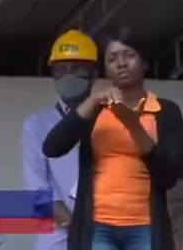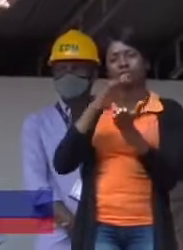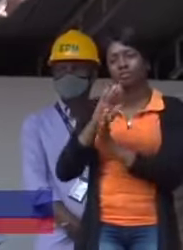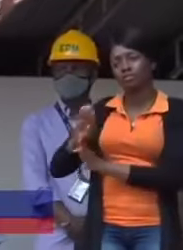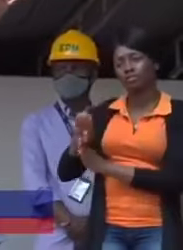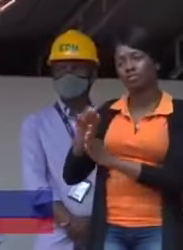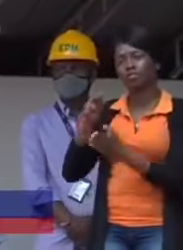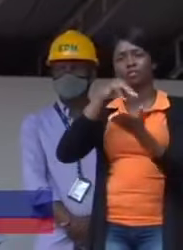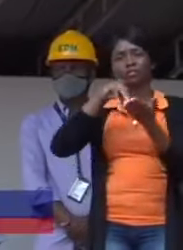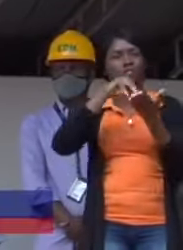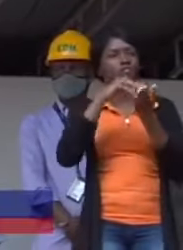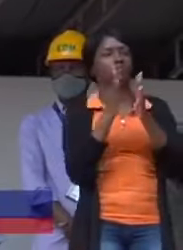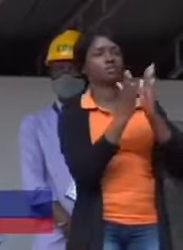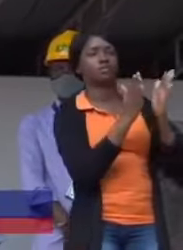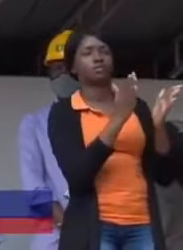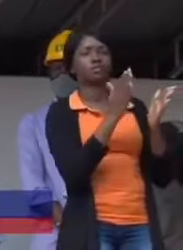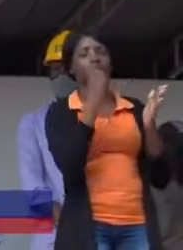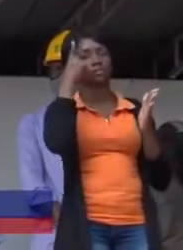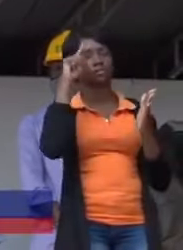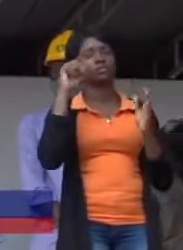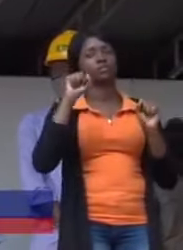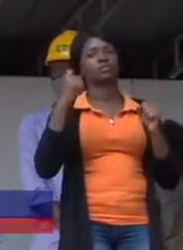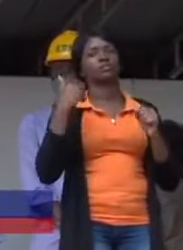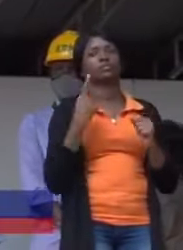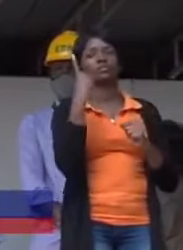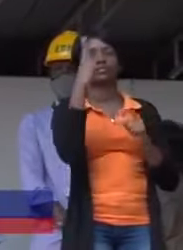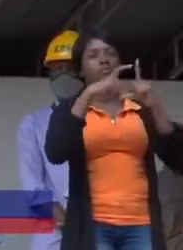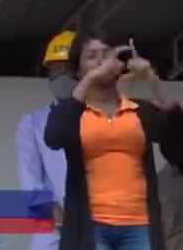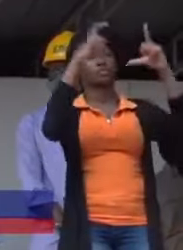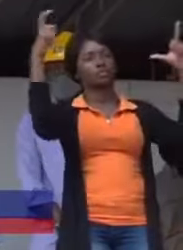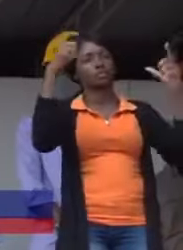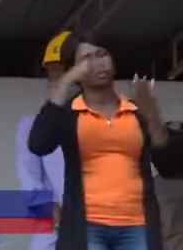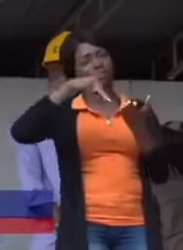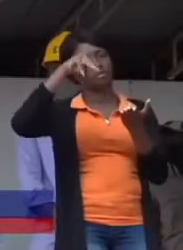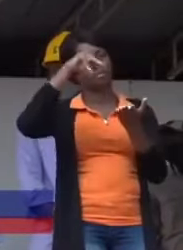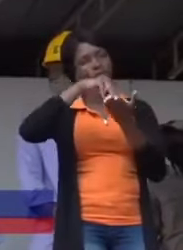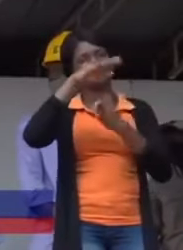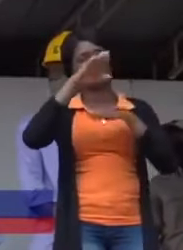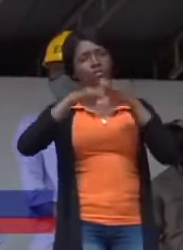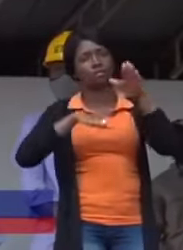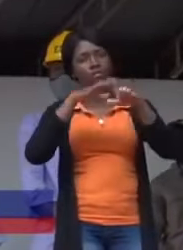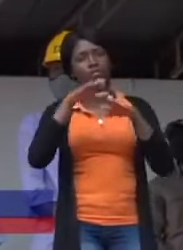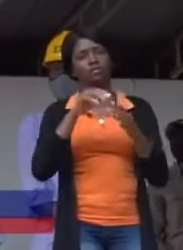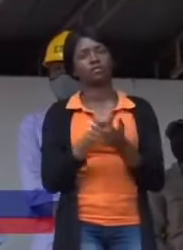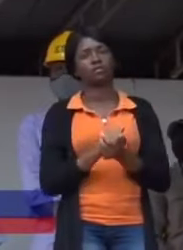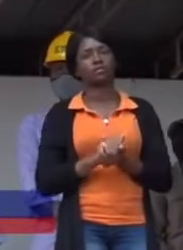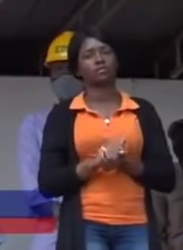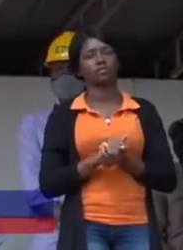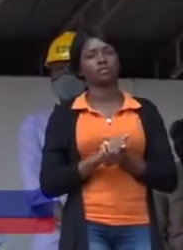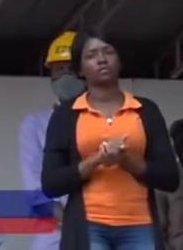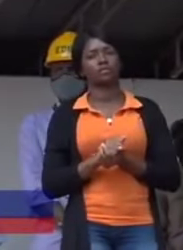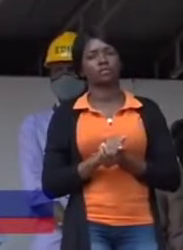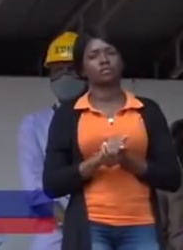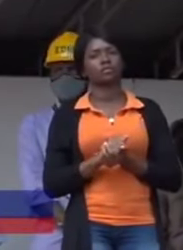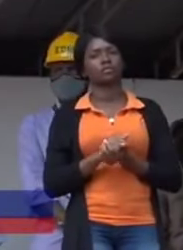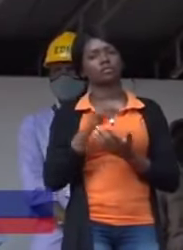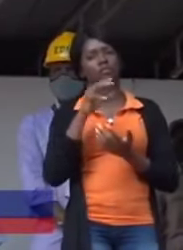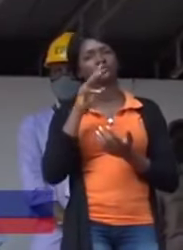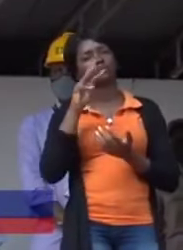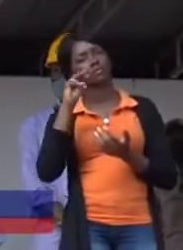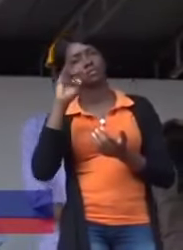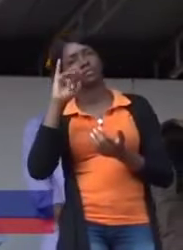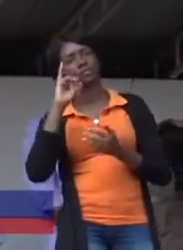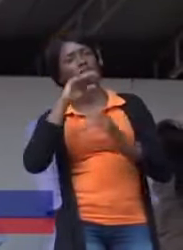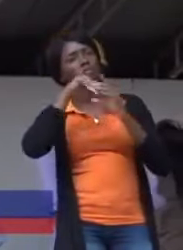si mon centrale à gauche, pour nous gagner une grande centrale qui a marché, je me suis dit là, Grande Rivière du Nord, Milo, Quartier